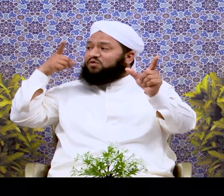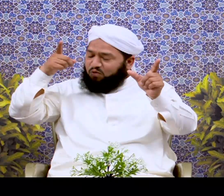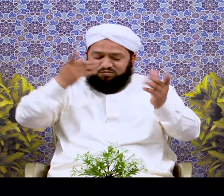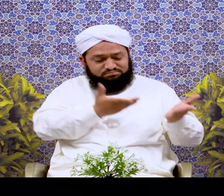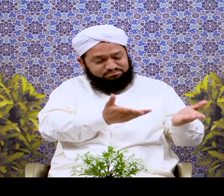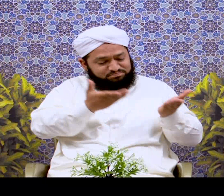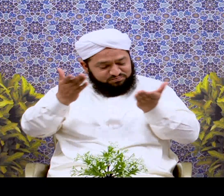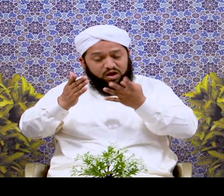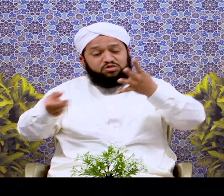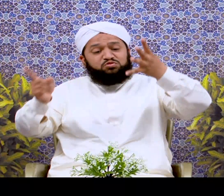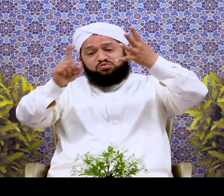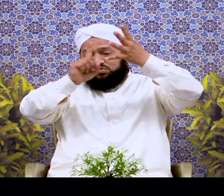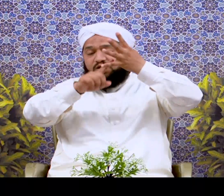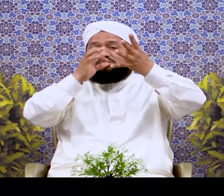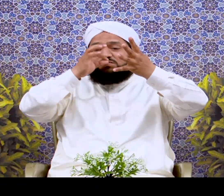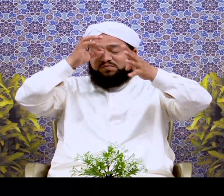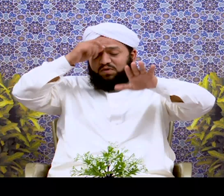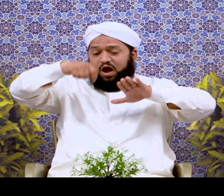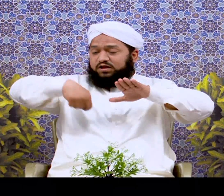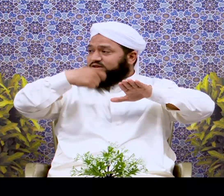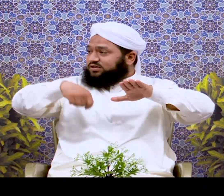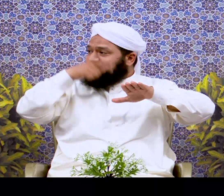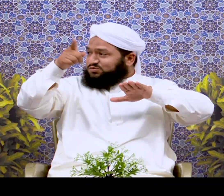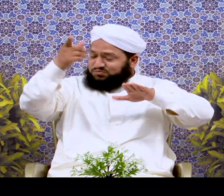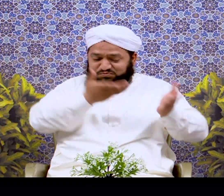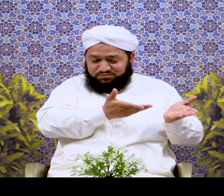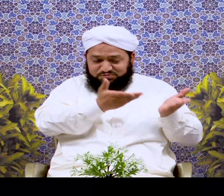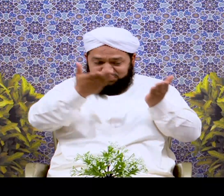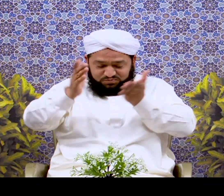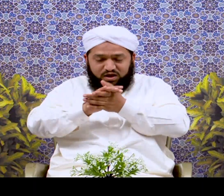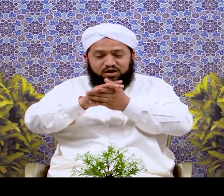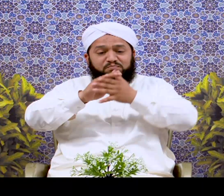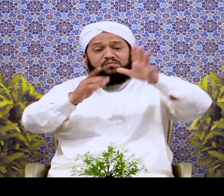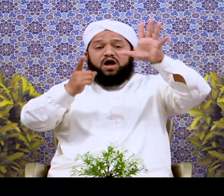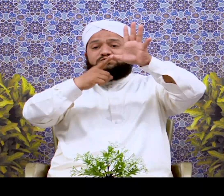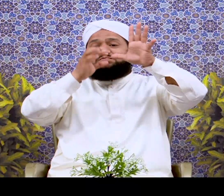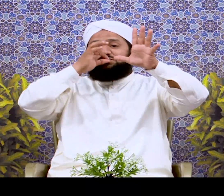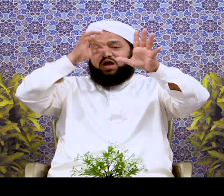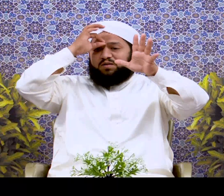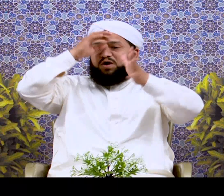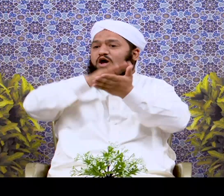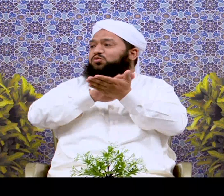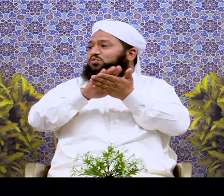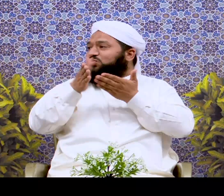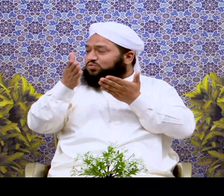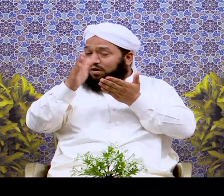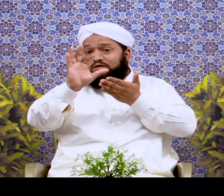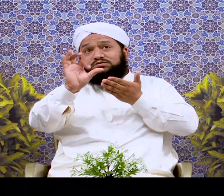حضرت ادریس علیہ السلام، پانچویں آسمان پر حضرت ہارون علیہ السلام، چھٹے آسمان پر حضرت